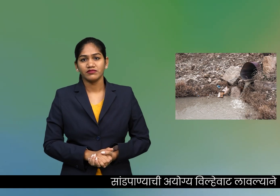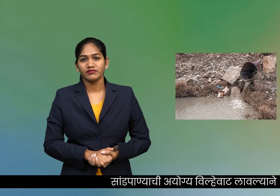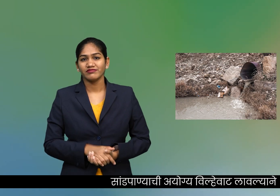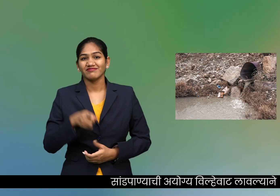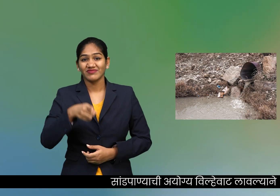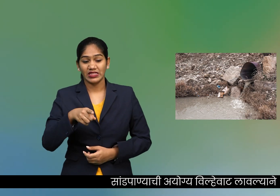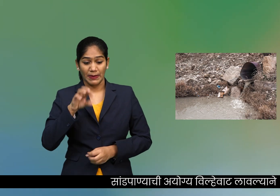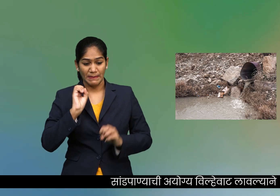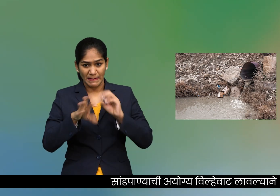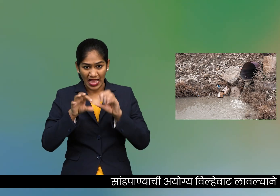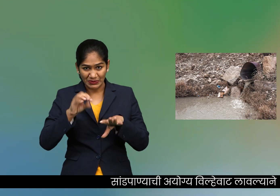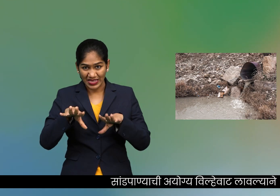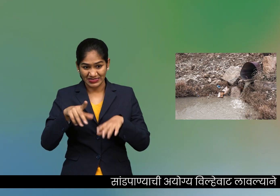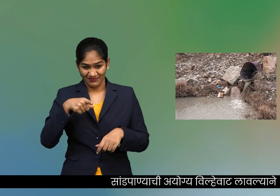सांडपाण्याची अयोग्य विल्हेवाट लावल्याने